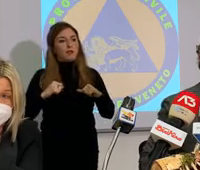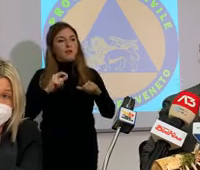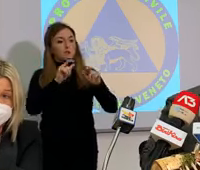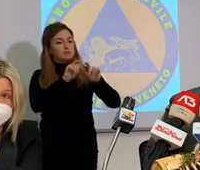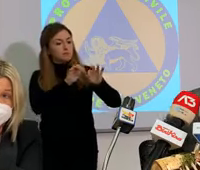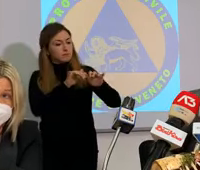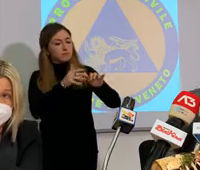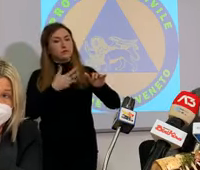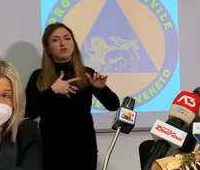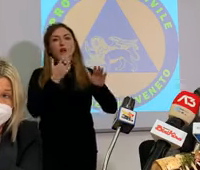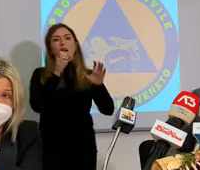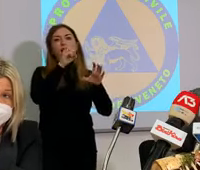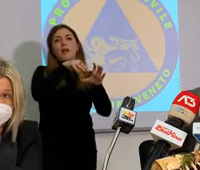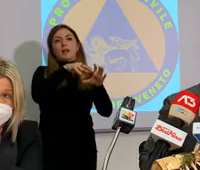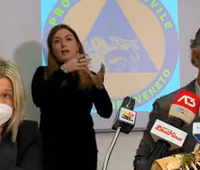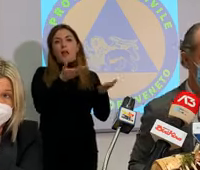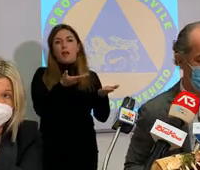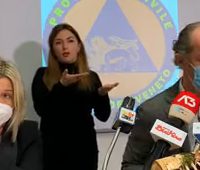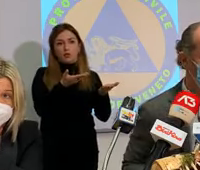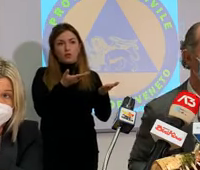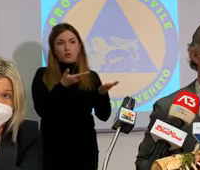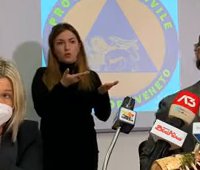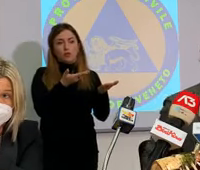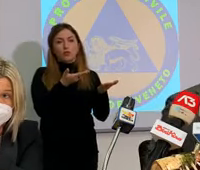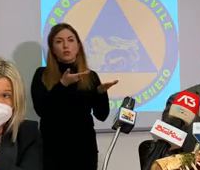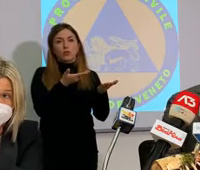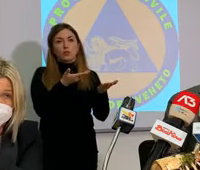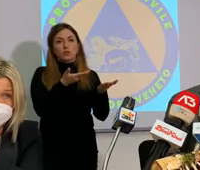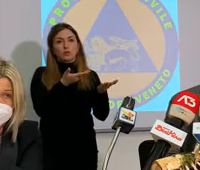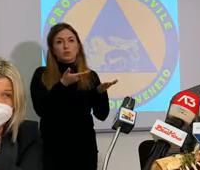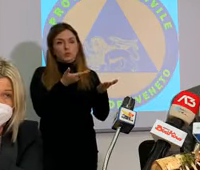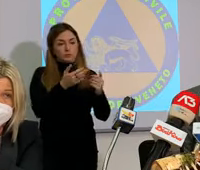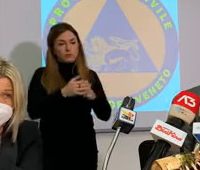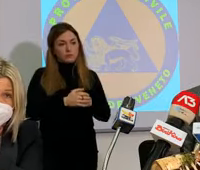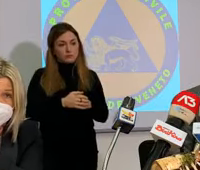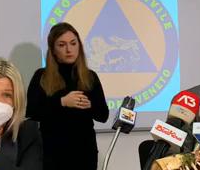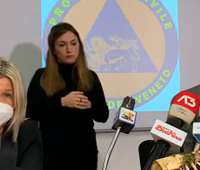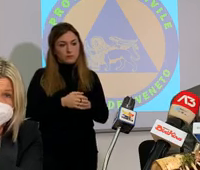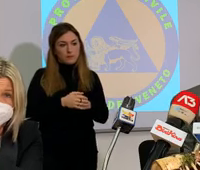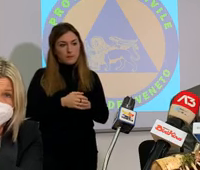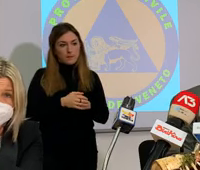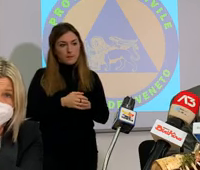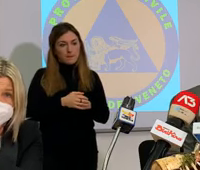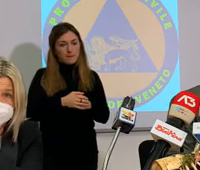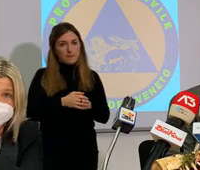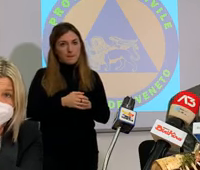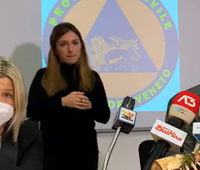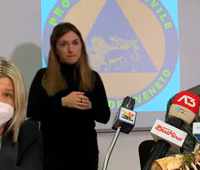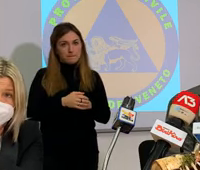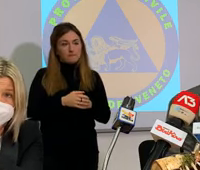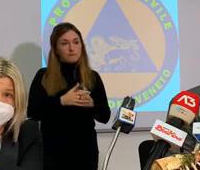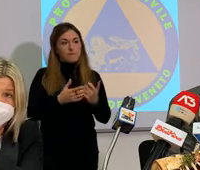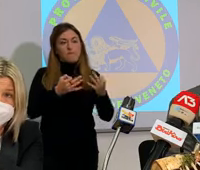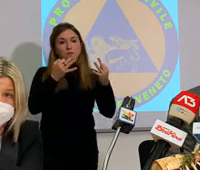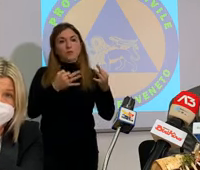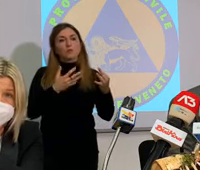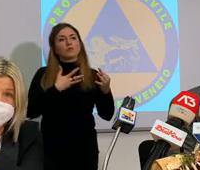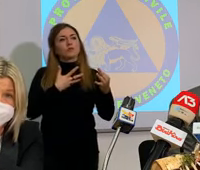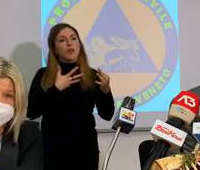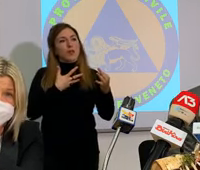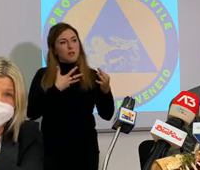caricato nella nostra anagrafe pagina che va a cena vaccinale e quindi avrà ovviamente un asse sia una